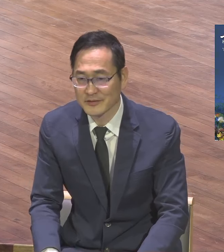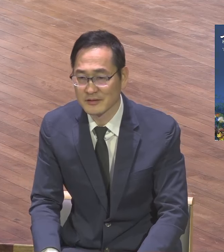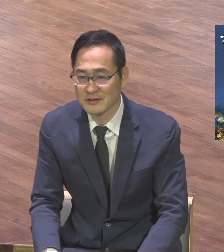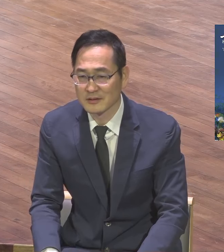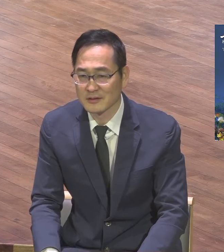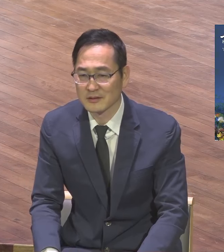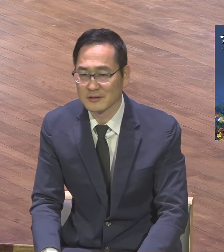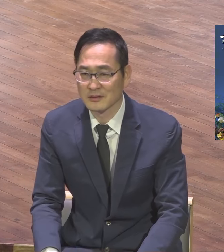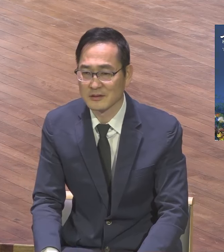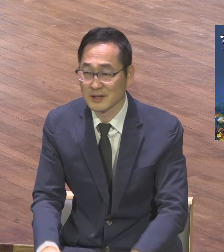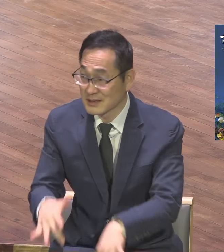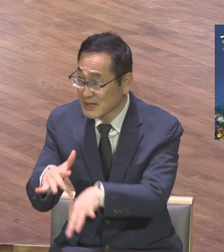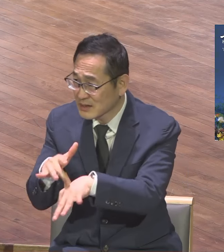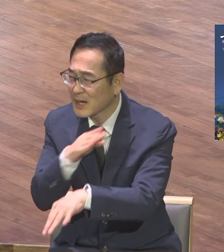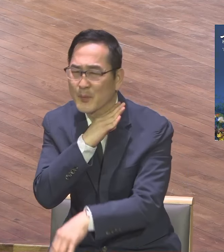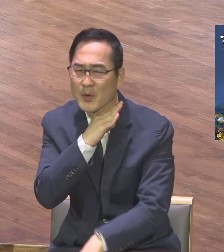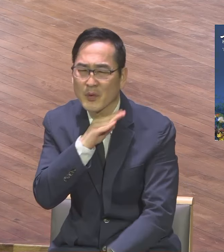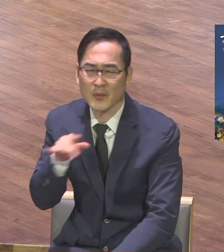사단이 사람입니까?